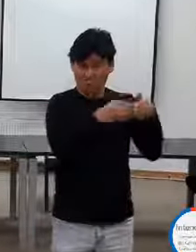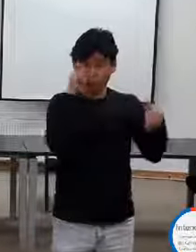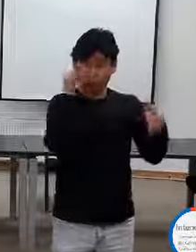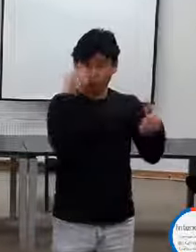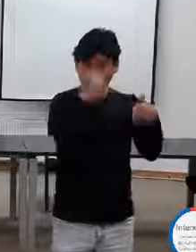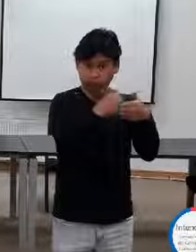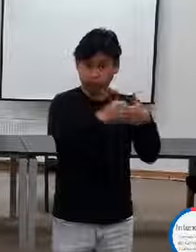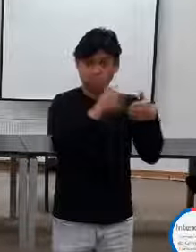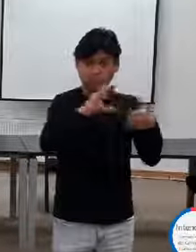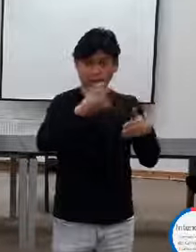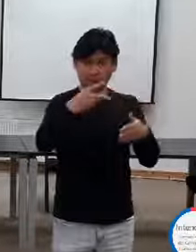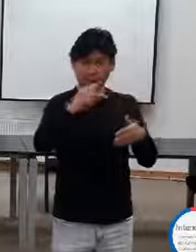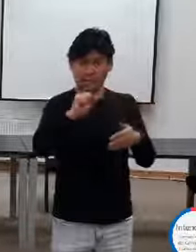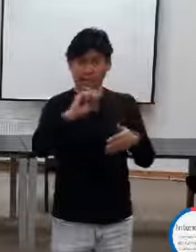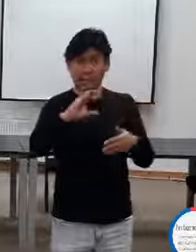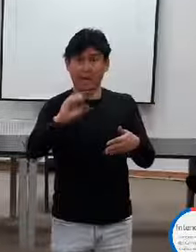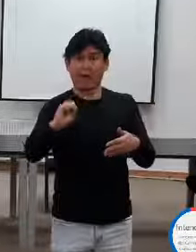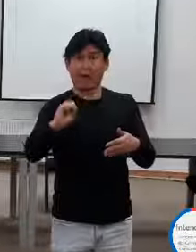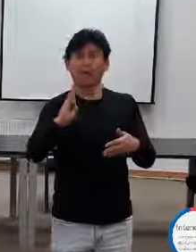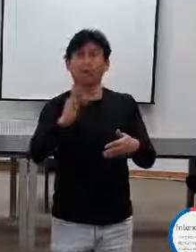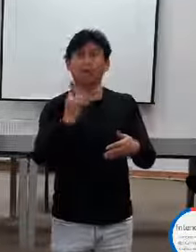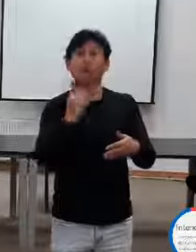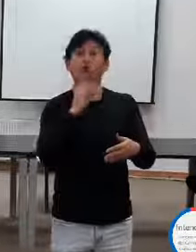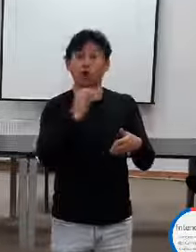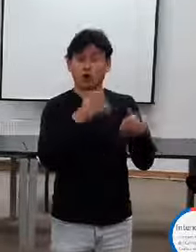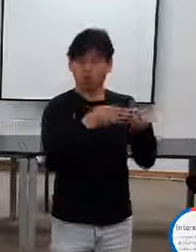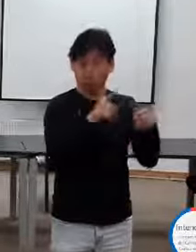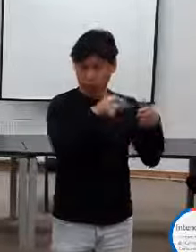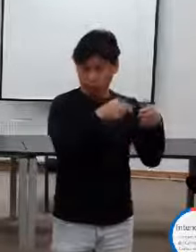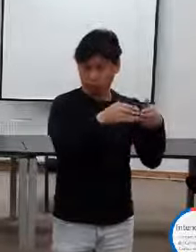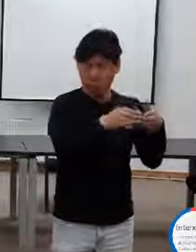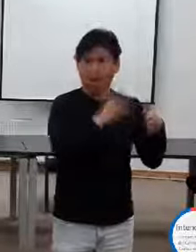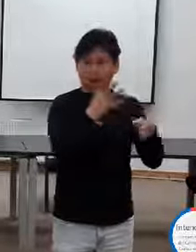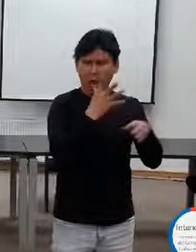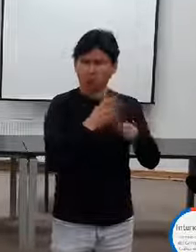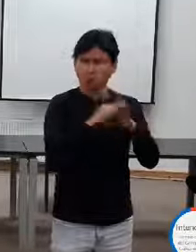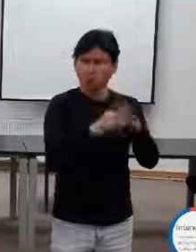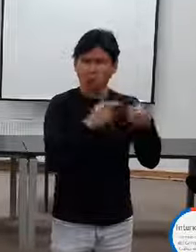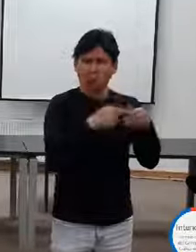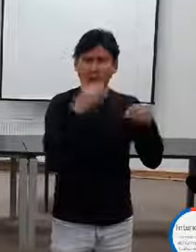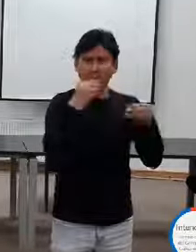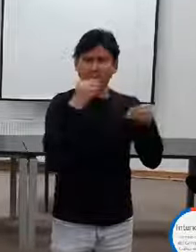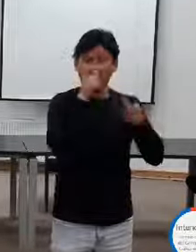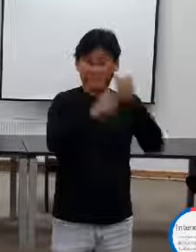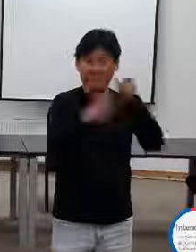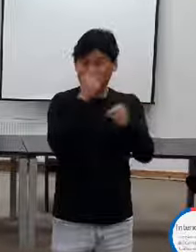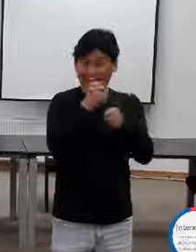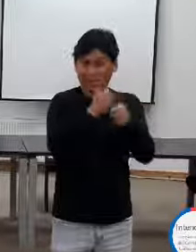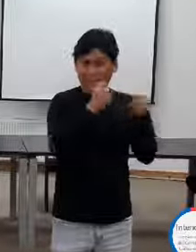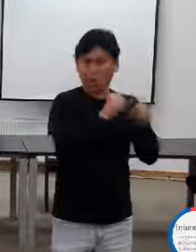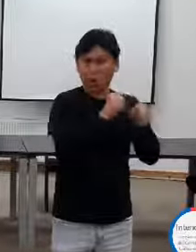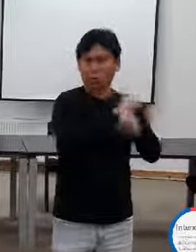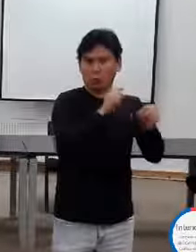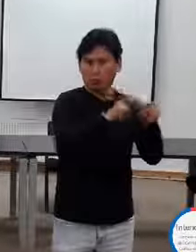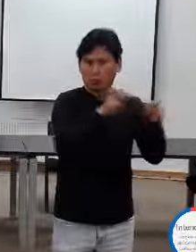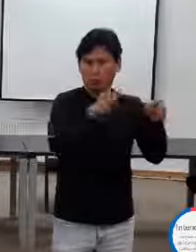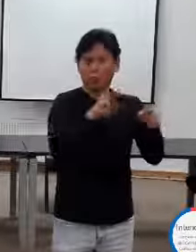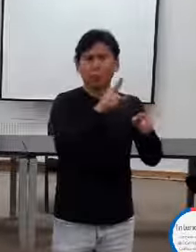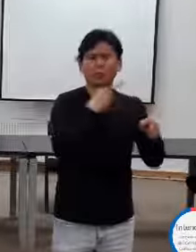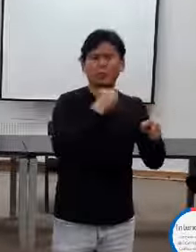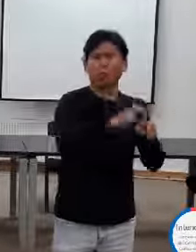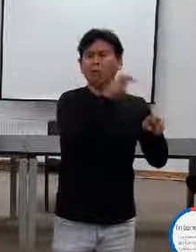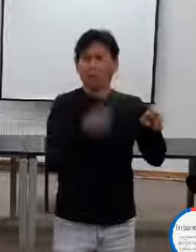que recaló hace, yo creo que fácilmente un mes, un mes y medio, los practicantes incluso no pudieron, y había uno que